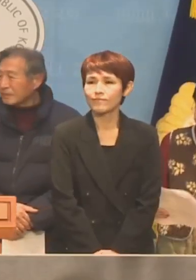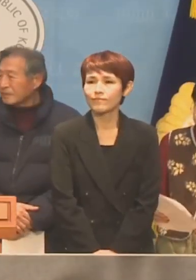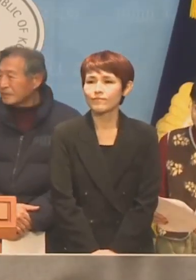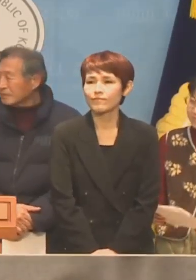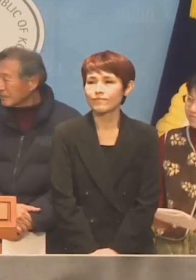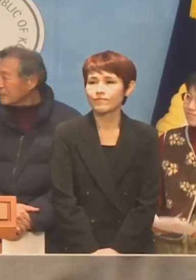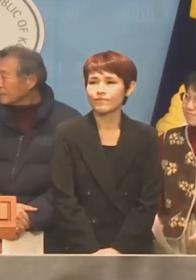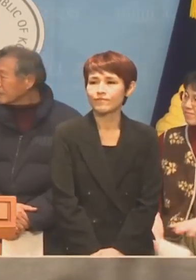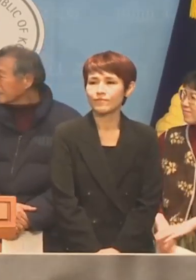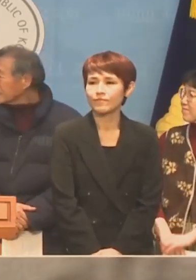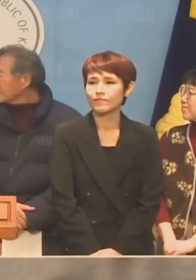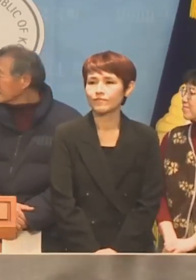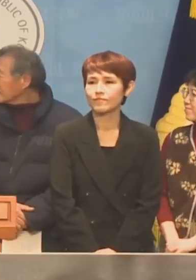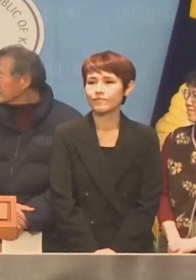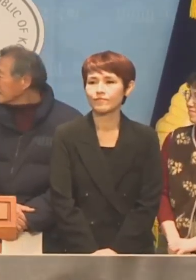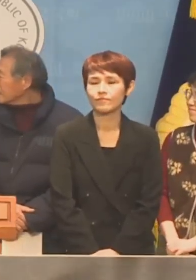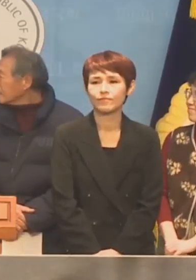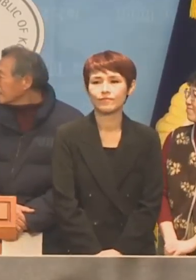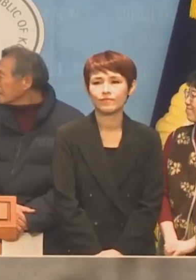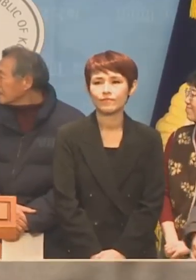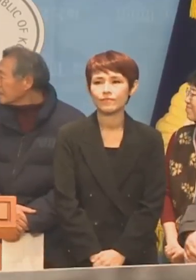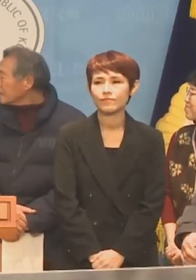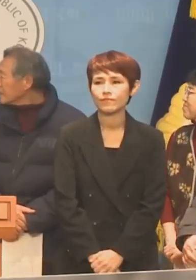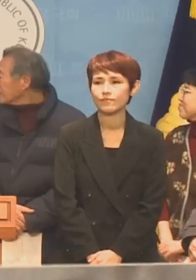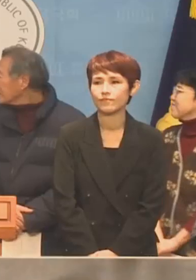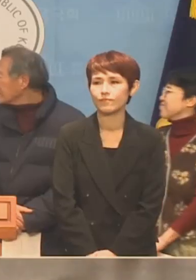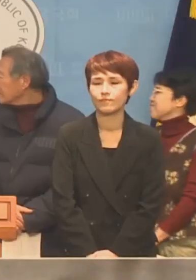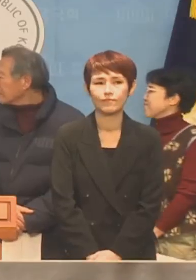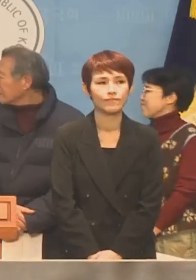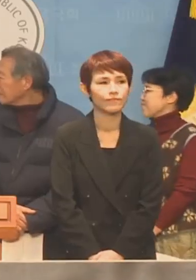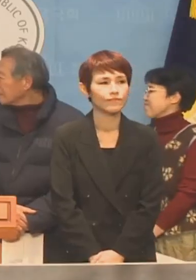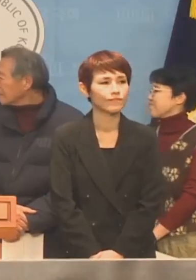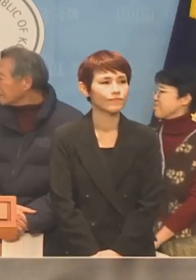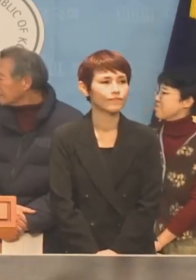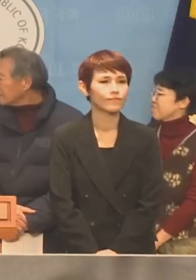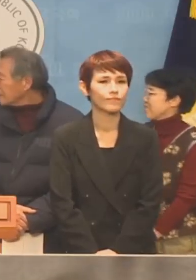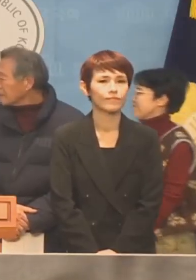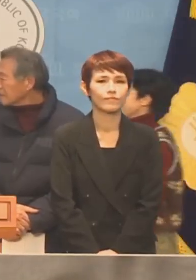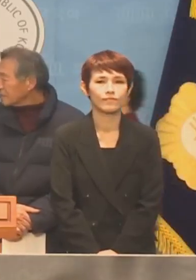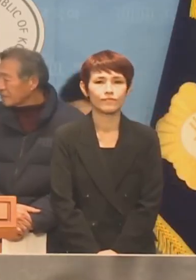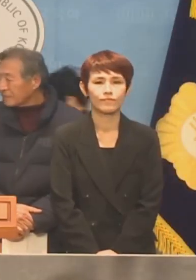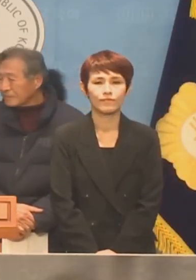순서대로 맞춰서 읽는 게 좋을 것 같은데요. 예, 읽는 순서대로 한번 맞춰서.